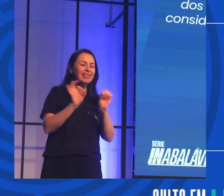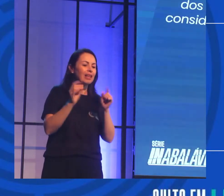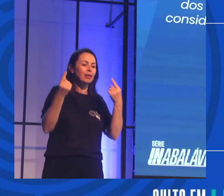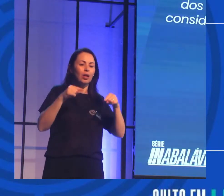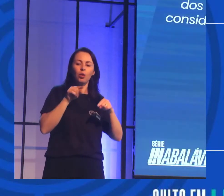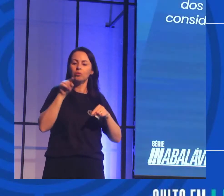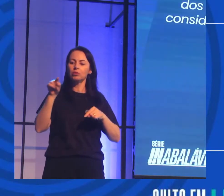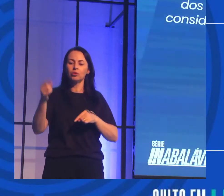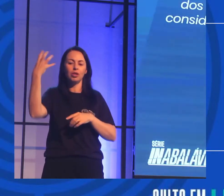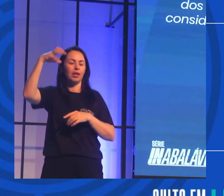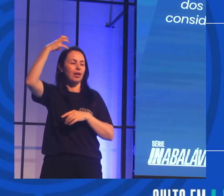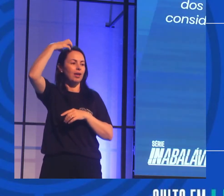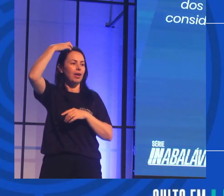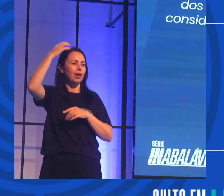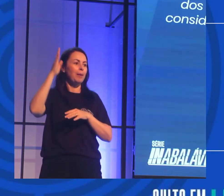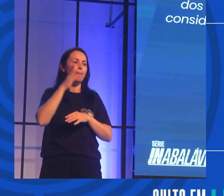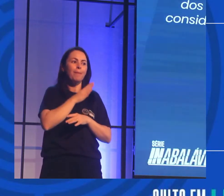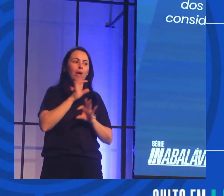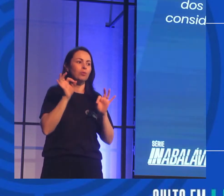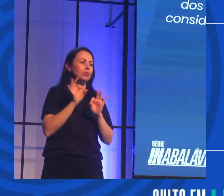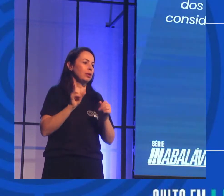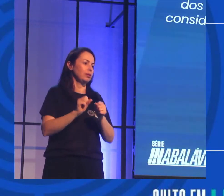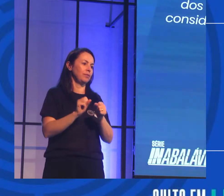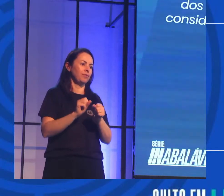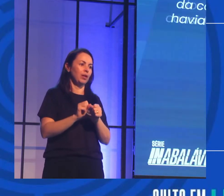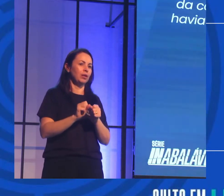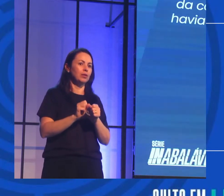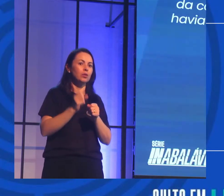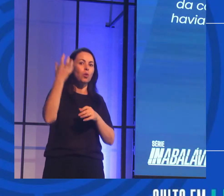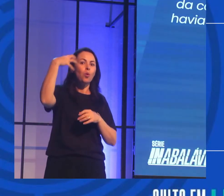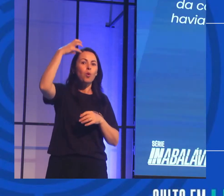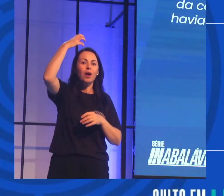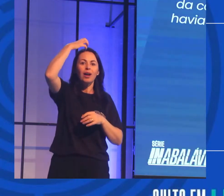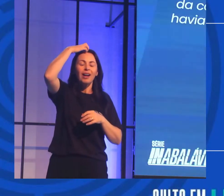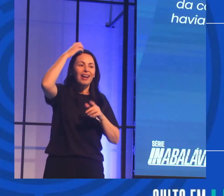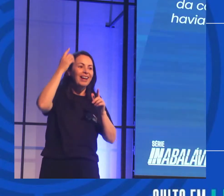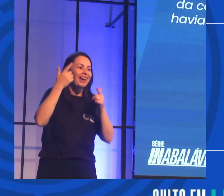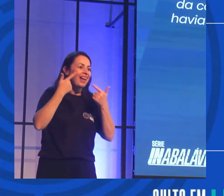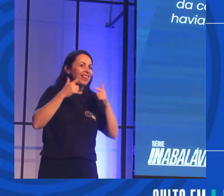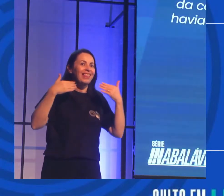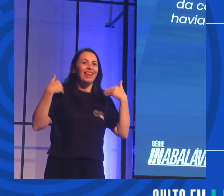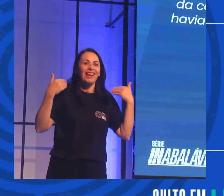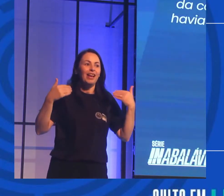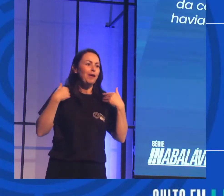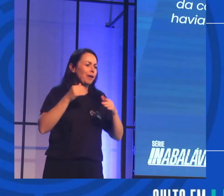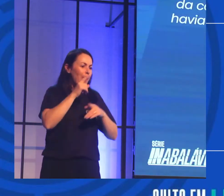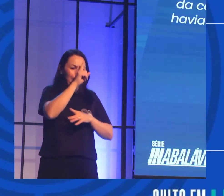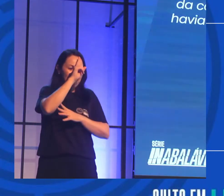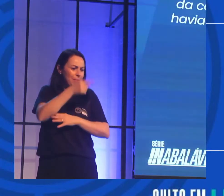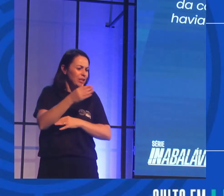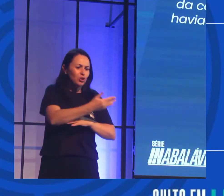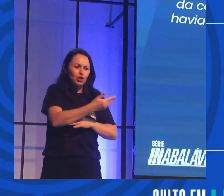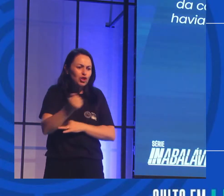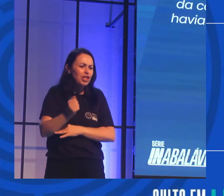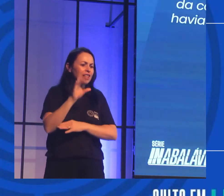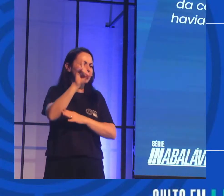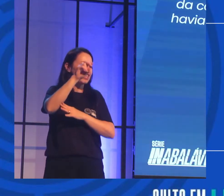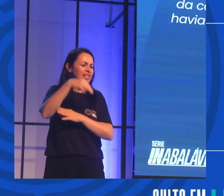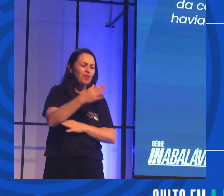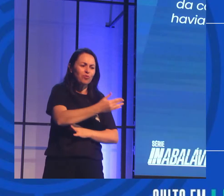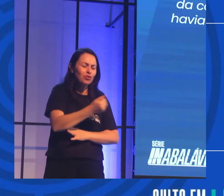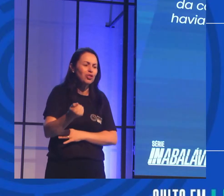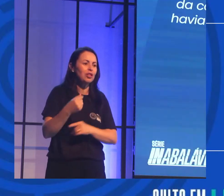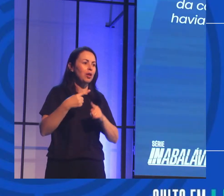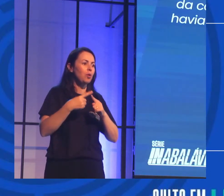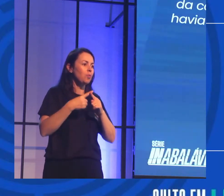algum, ó rei. O rei muito se alegrou e ordenou que tirassem Daniel da cova. Quando o tiraram da cova,